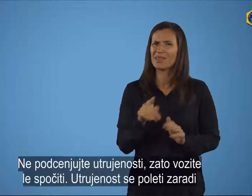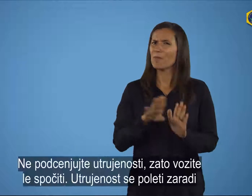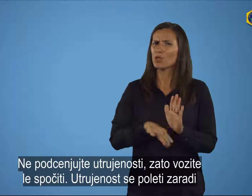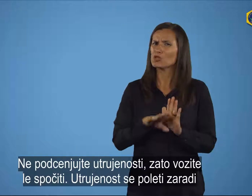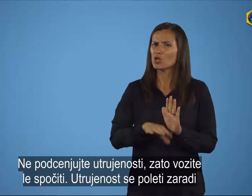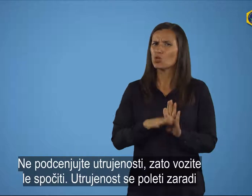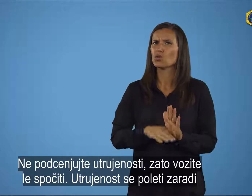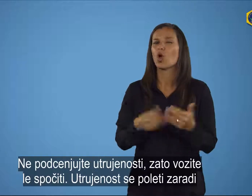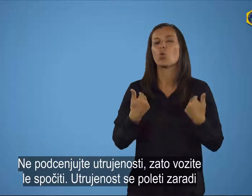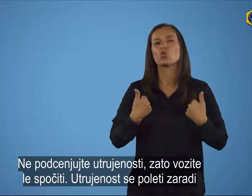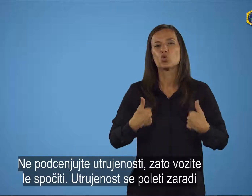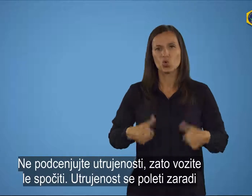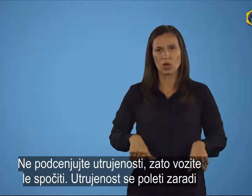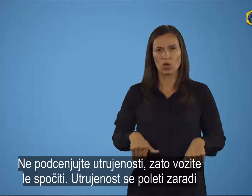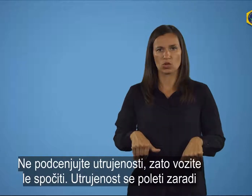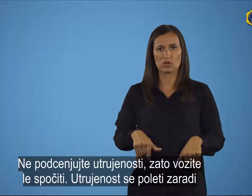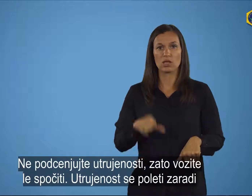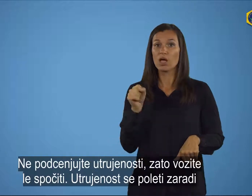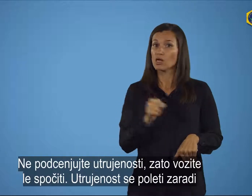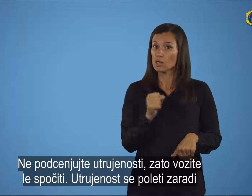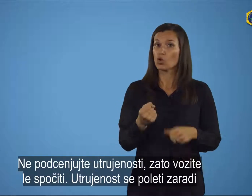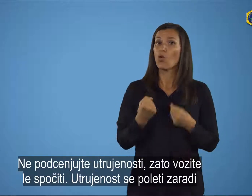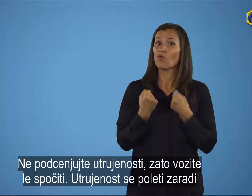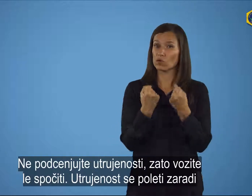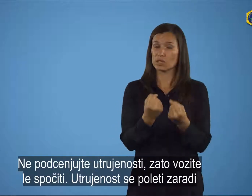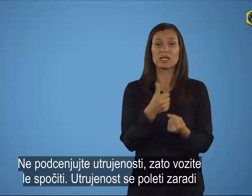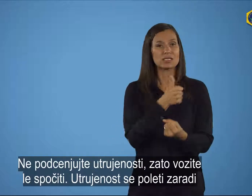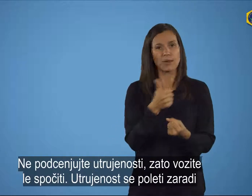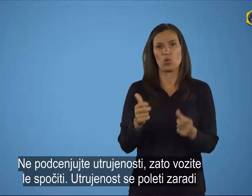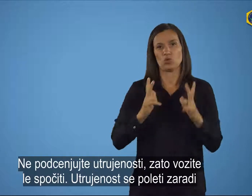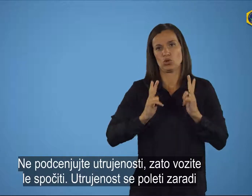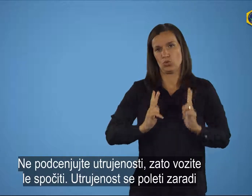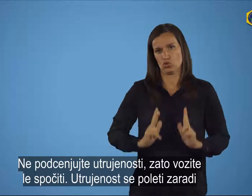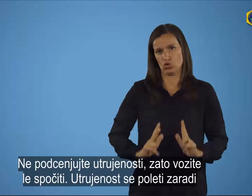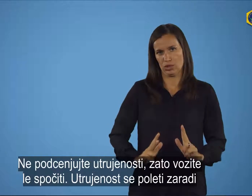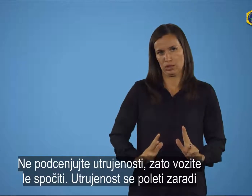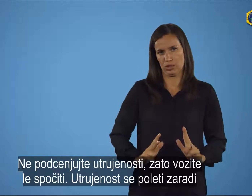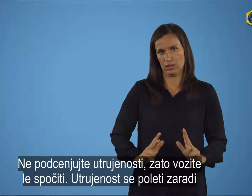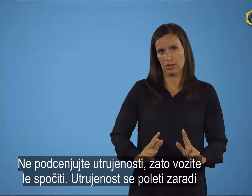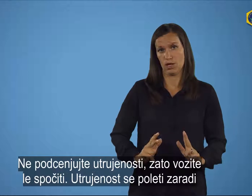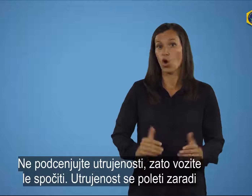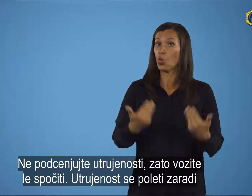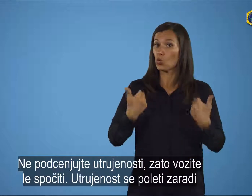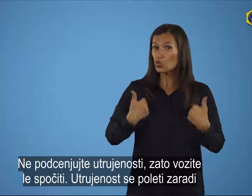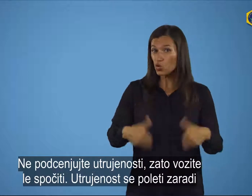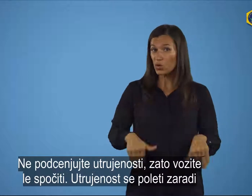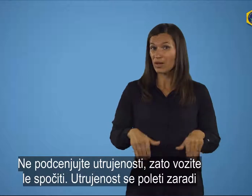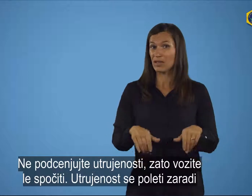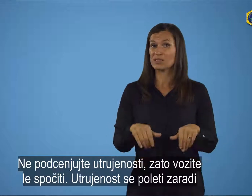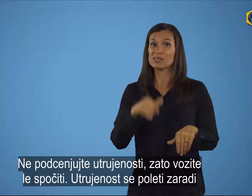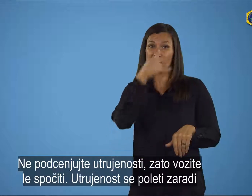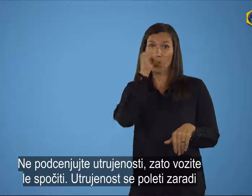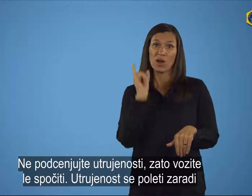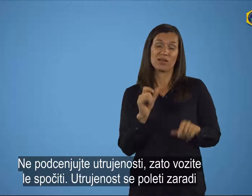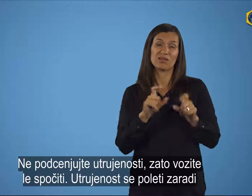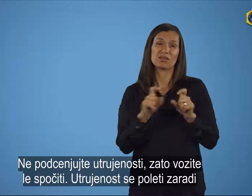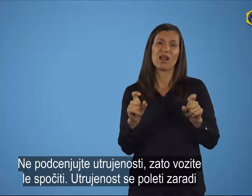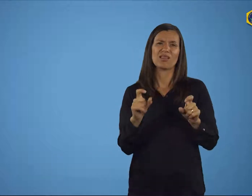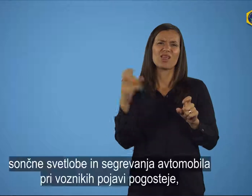Ne podcenjujte utrujenosti, zato vozite le spočiti. Utrujenost se poleti zaradi